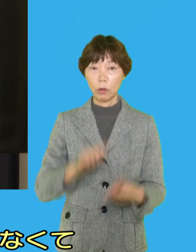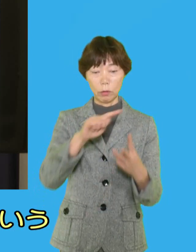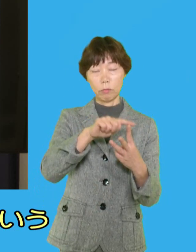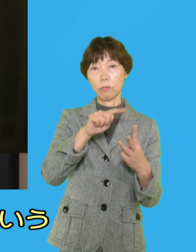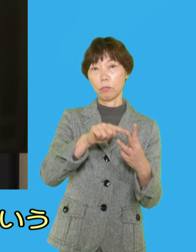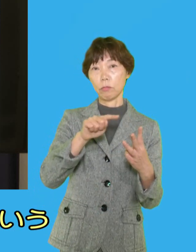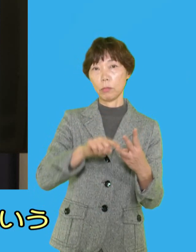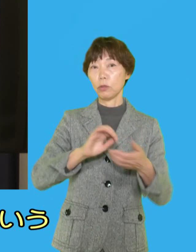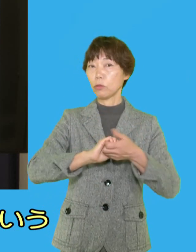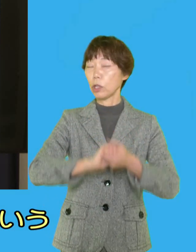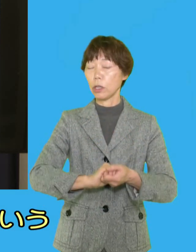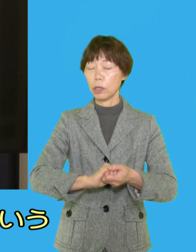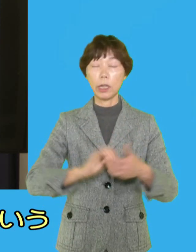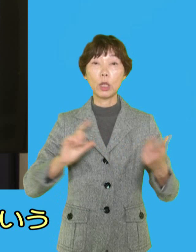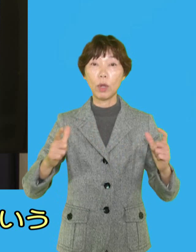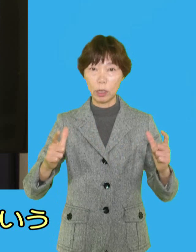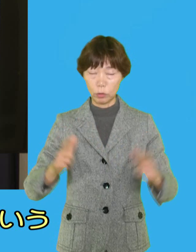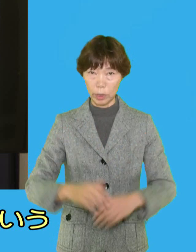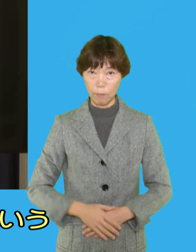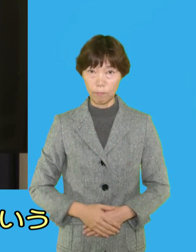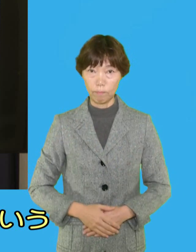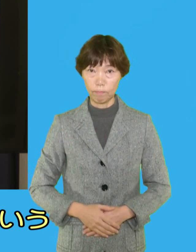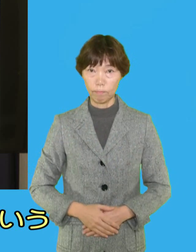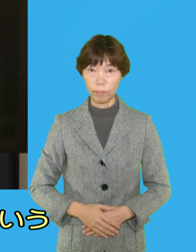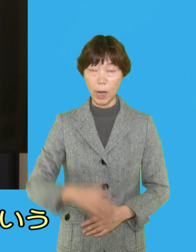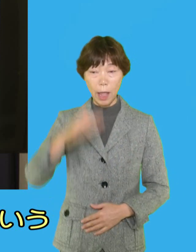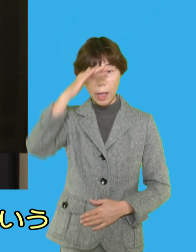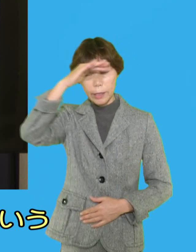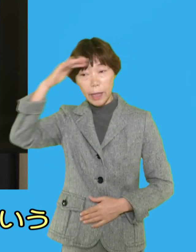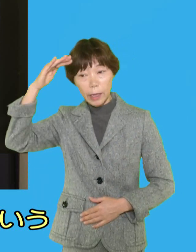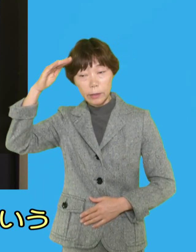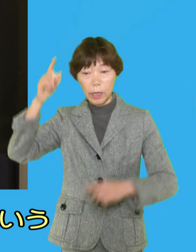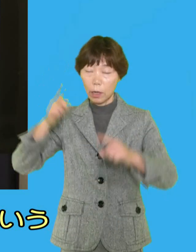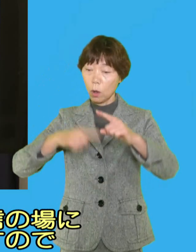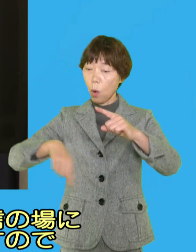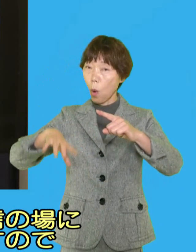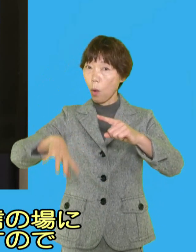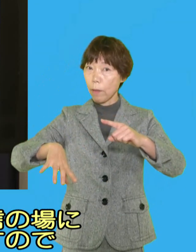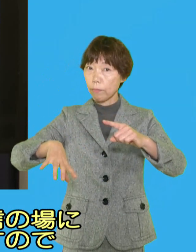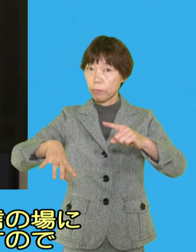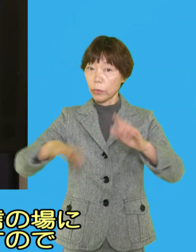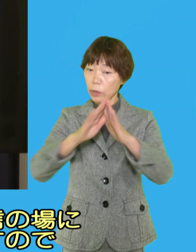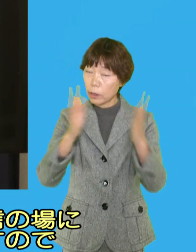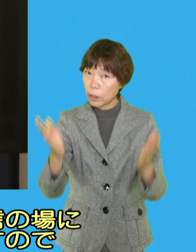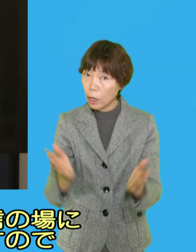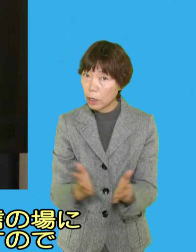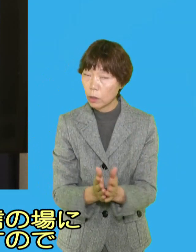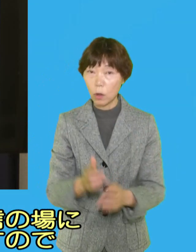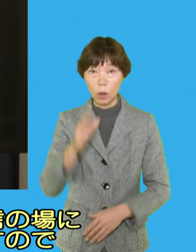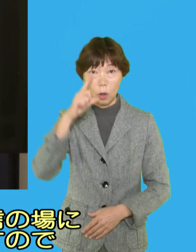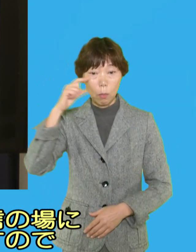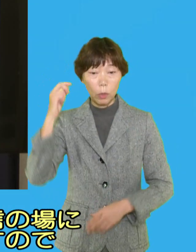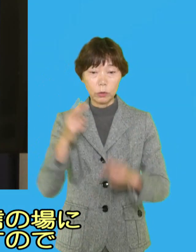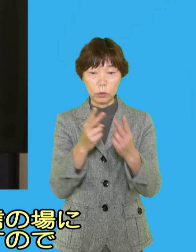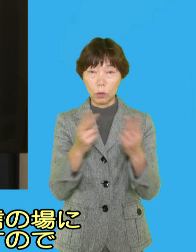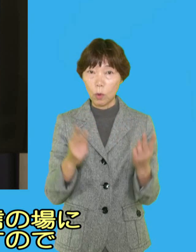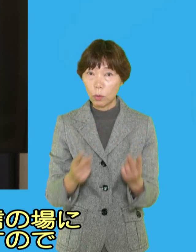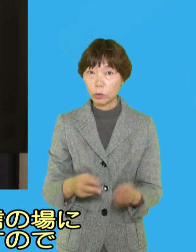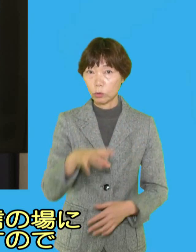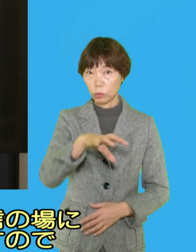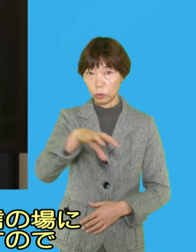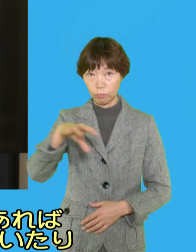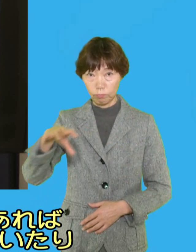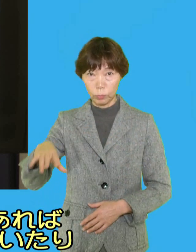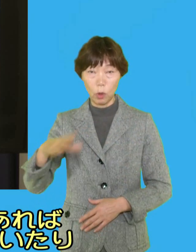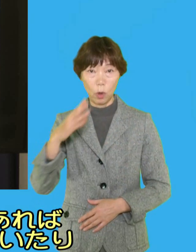くてですね、これはいろんな大仙公園というエリア全体をモズ古墳群のメロカ発信の場に使いたいというふうに考え